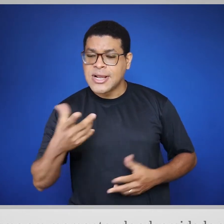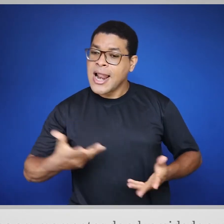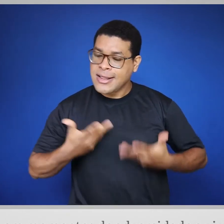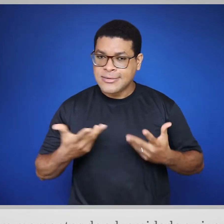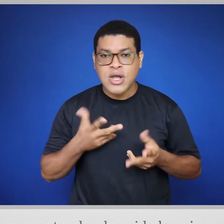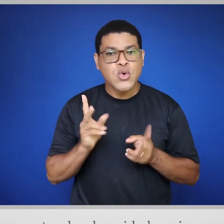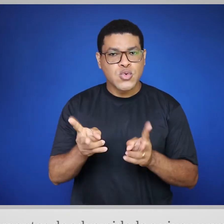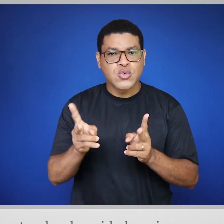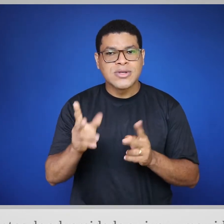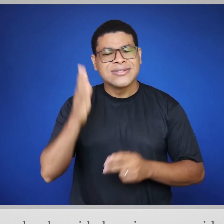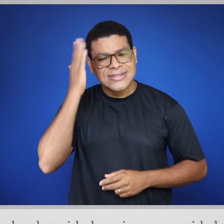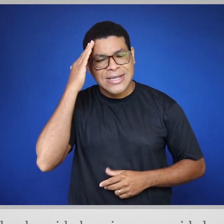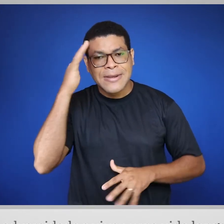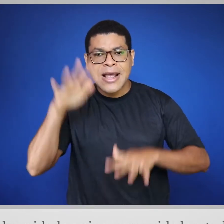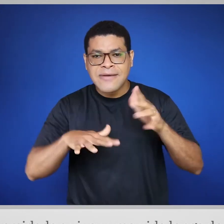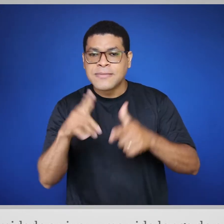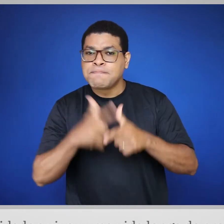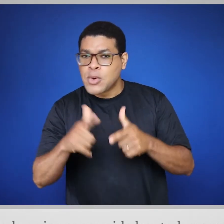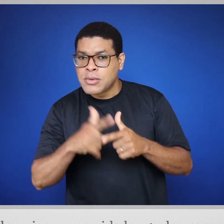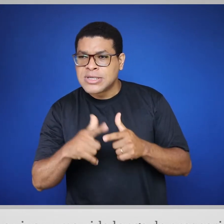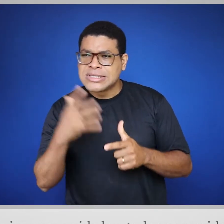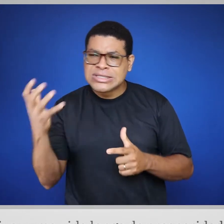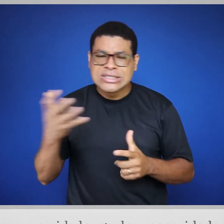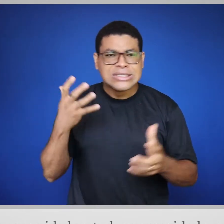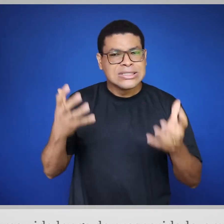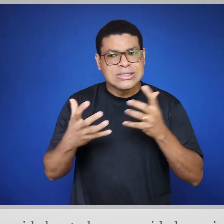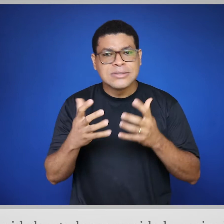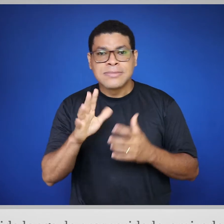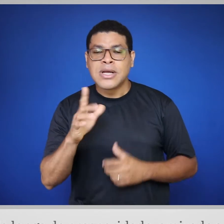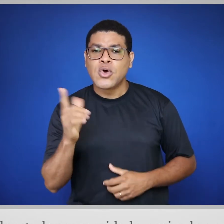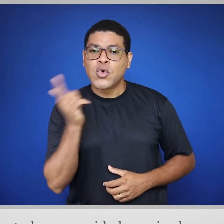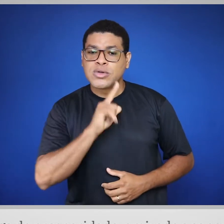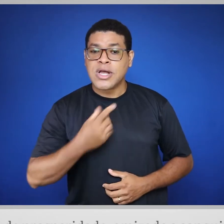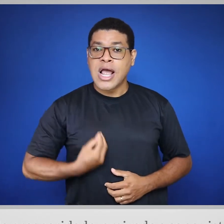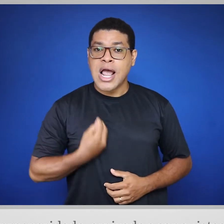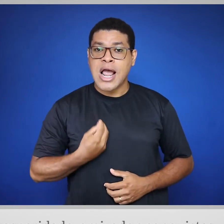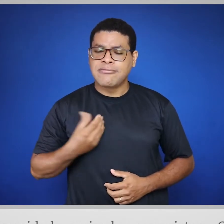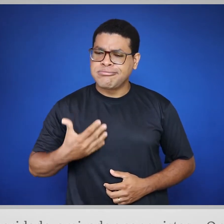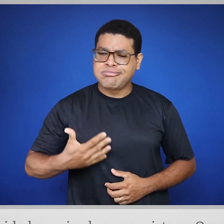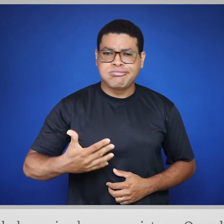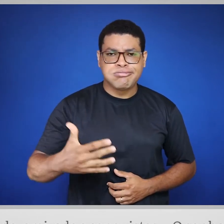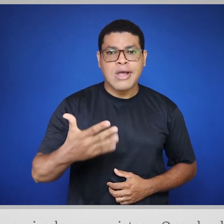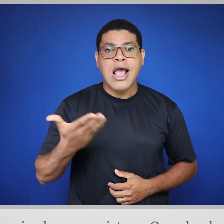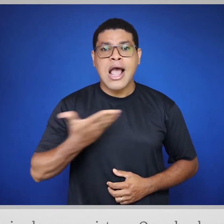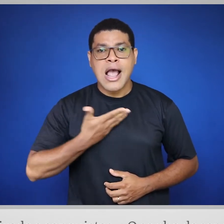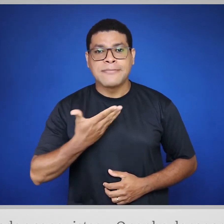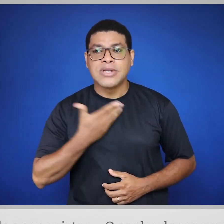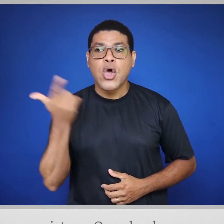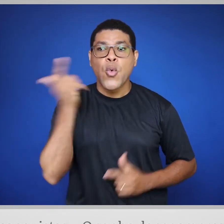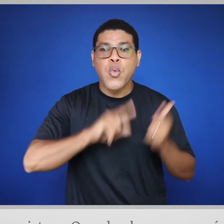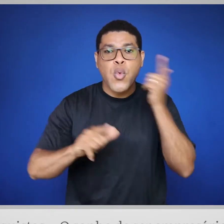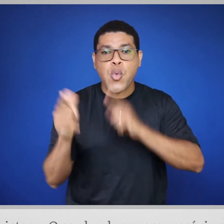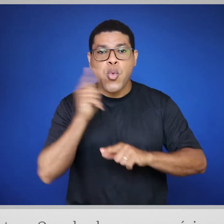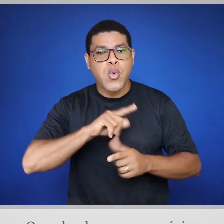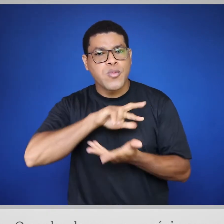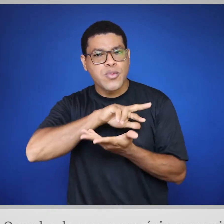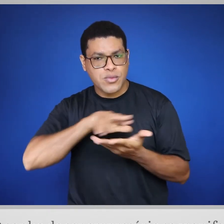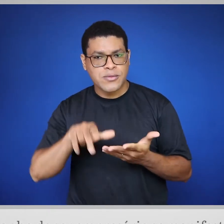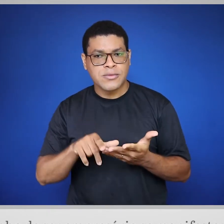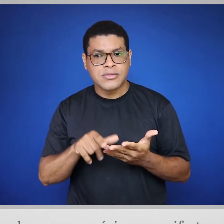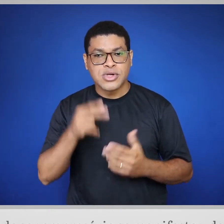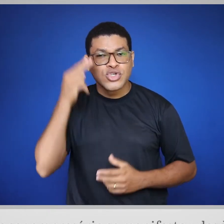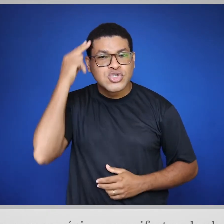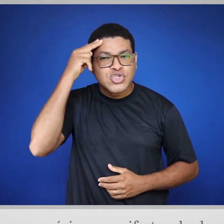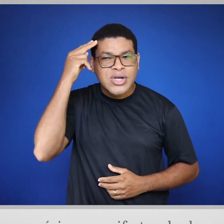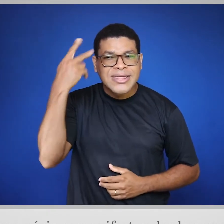manteve a alegria mesmo em momentos de adversidade e viveu uma vida longa de prosperidade, amizade e